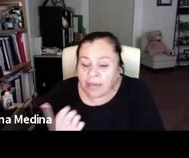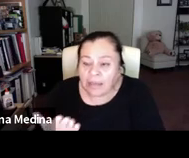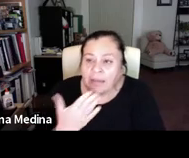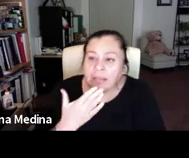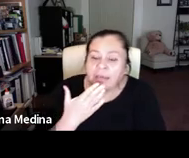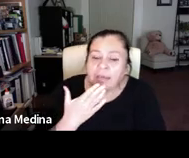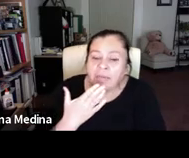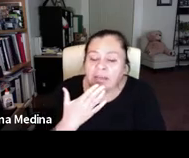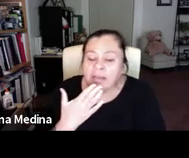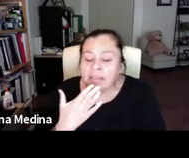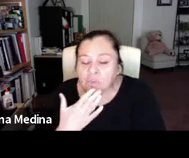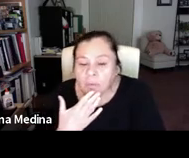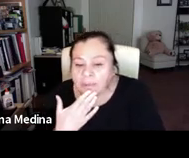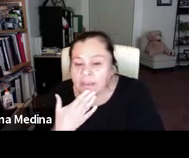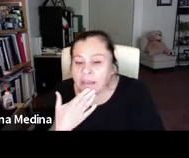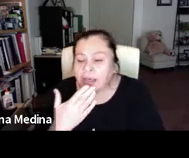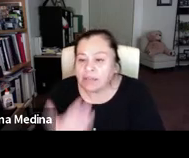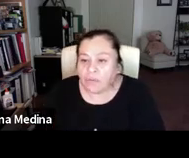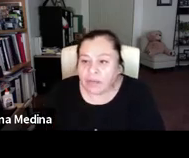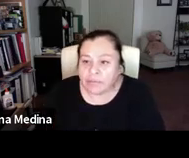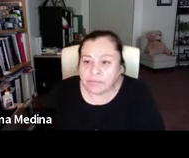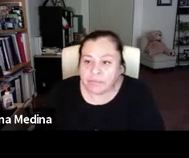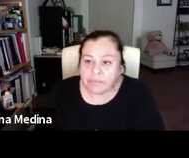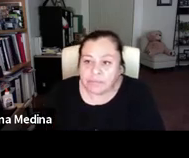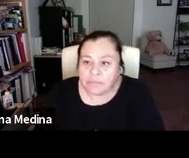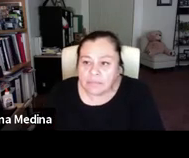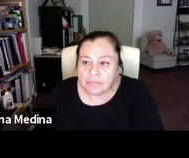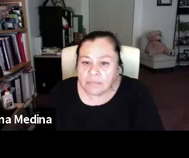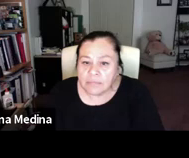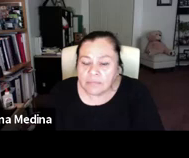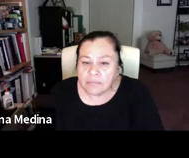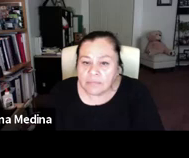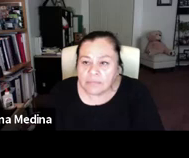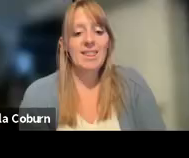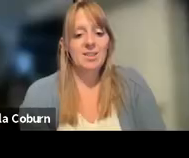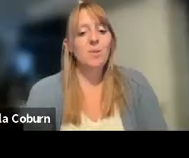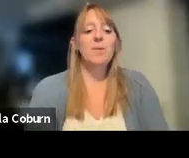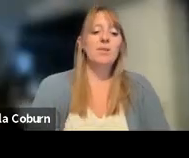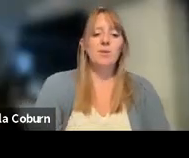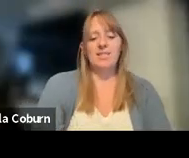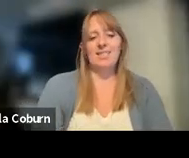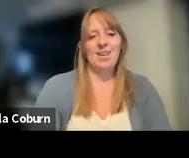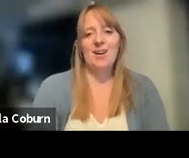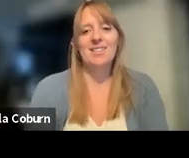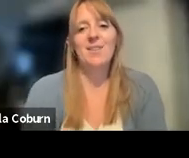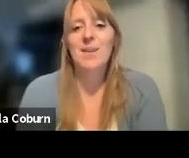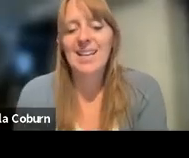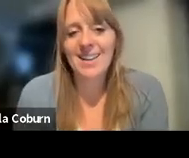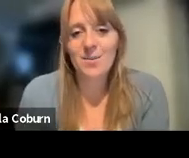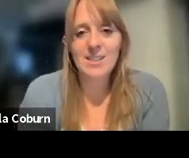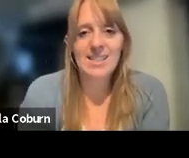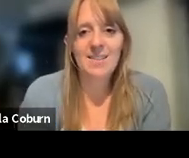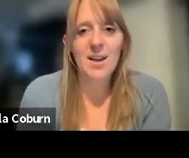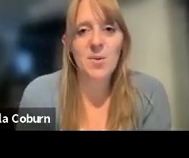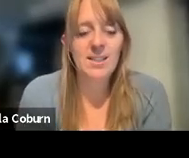plana que va en su barbilla hacia afuera. And these are all my resources that you guys have